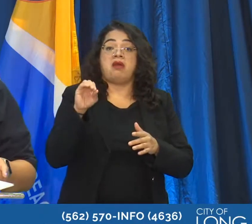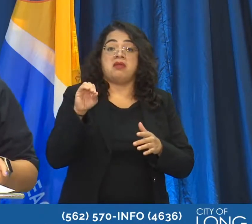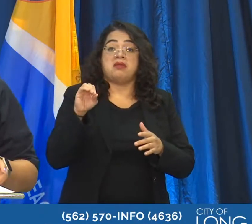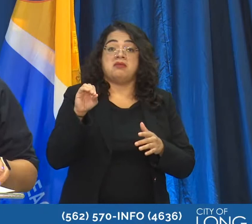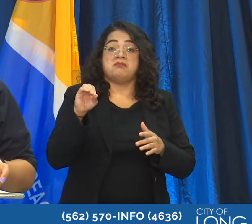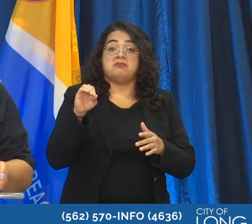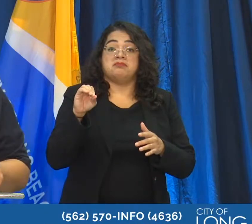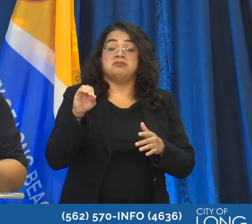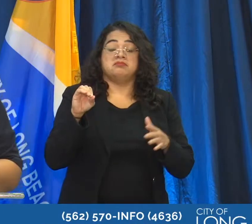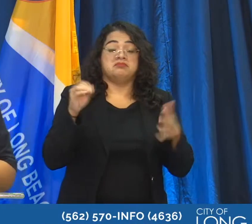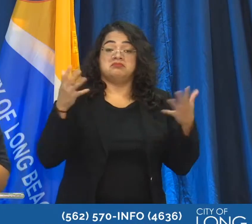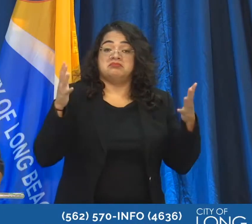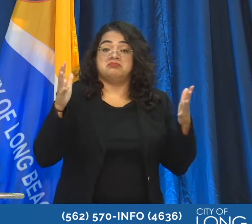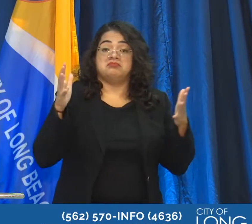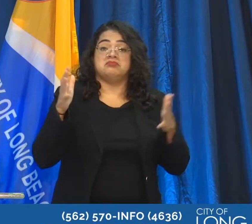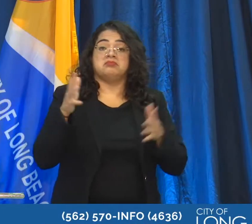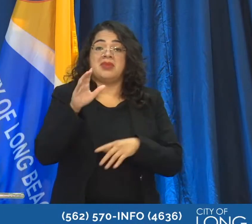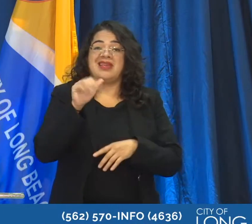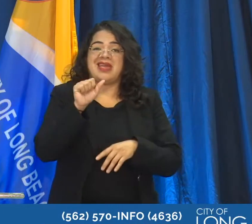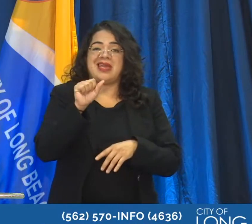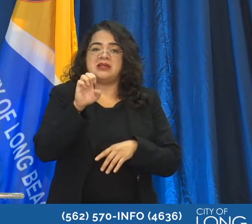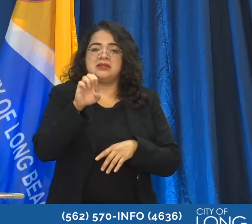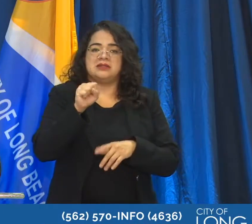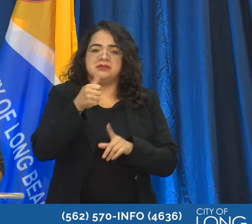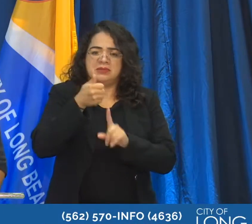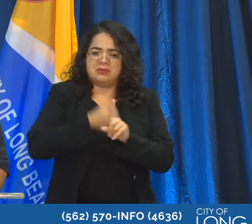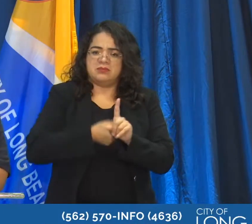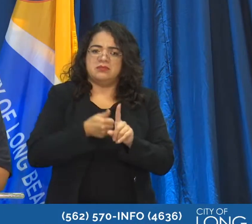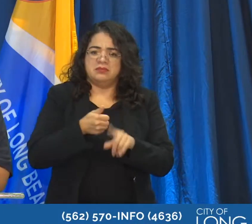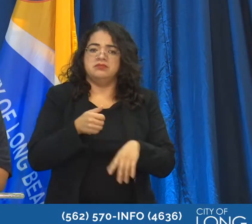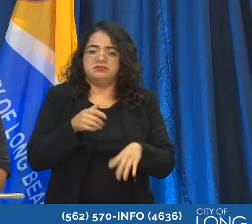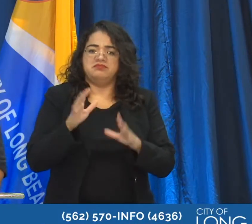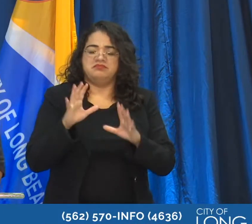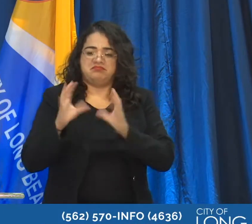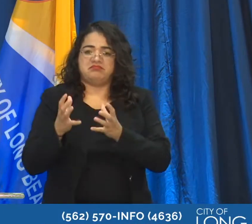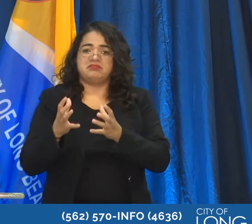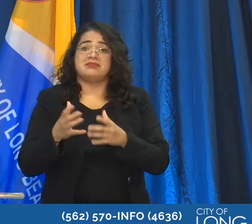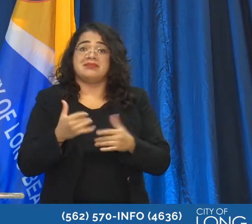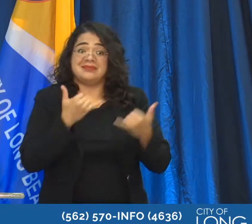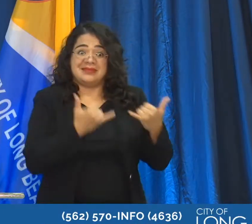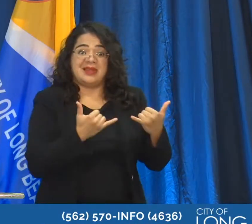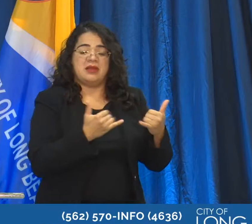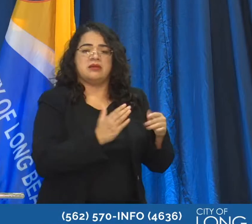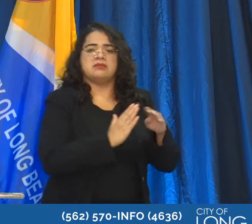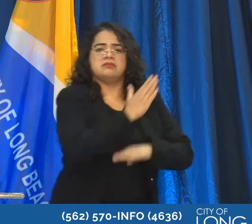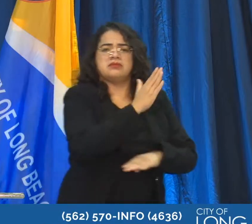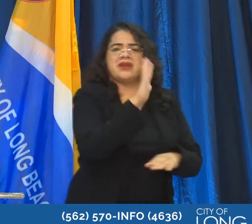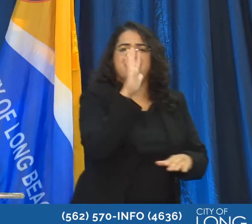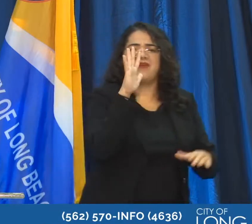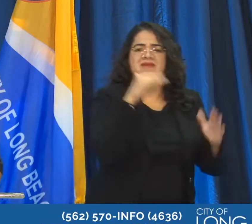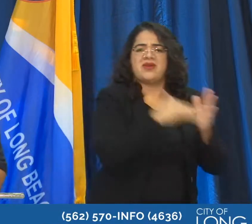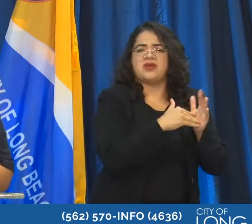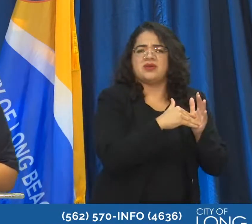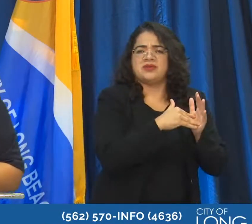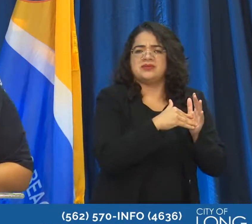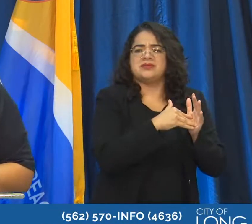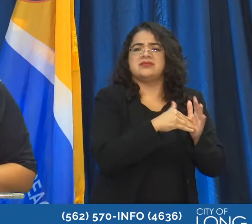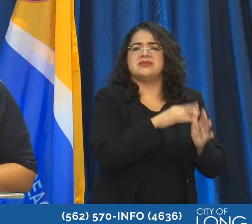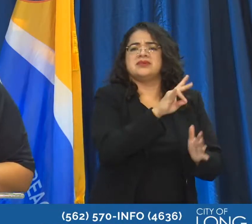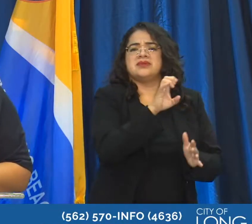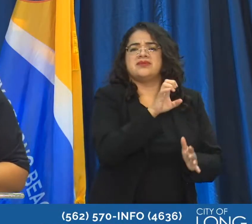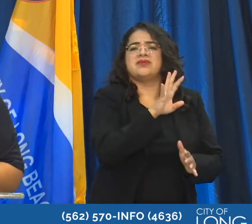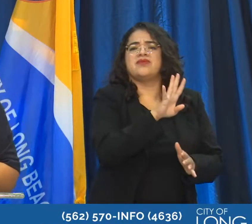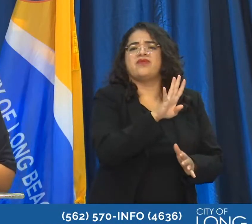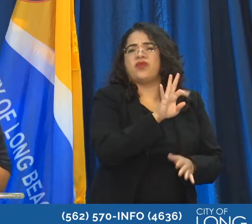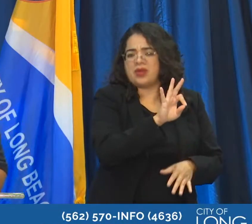como les acabamos de decir ya, desde el sábado hemos pasado las 5,000, que ha sido un aumento de